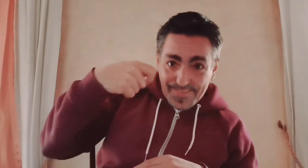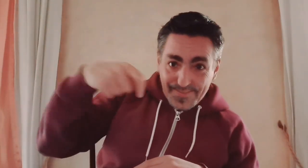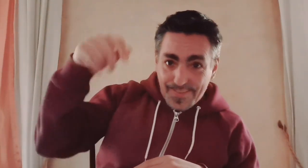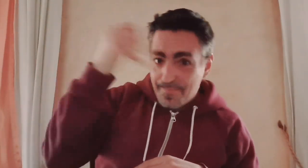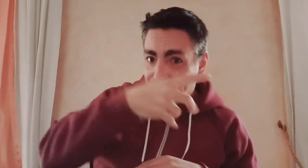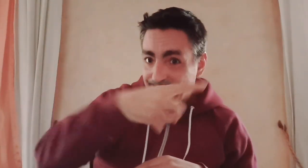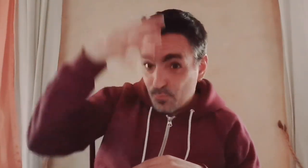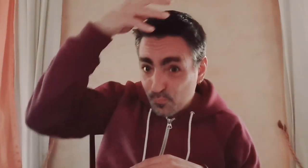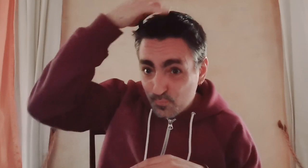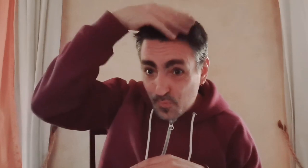semaine.